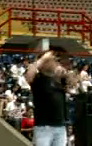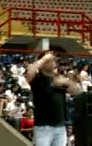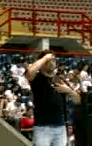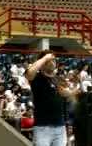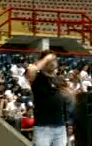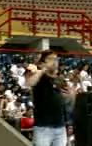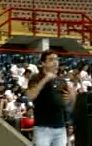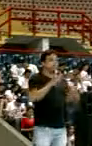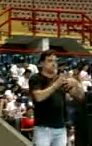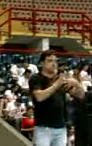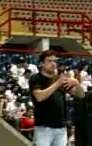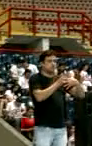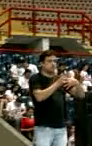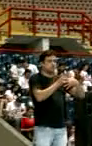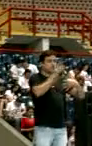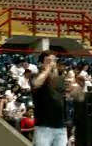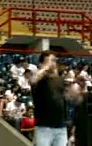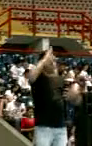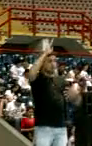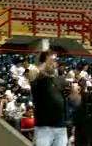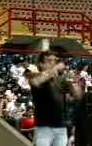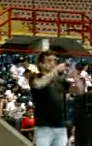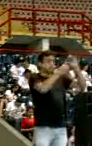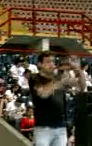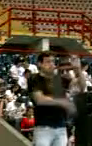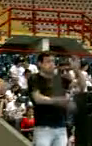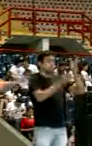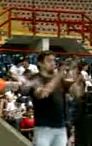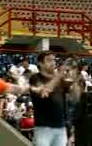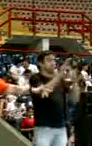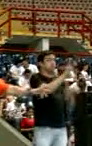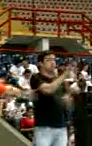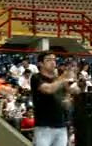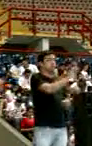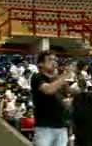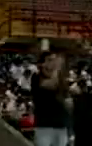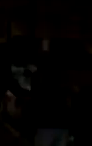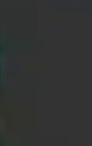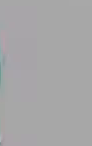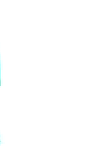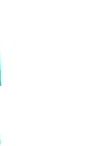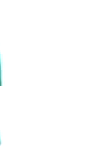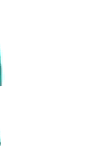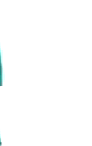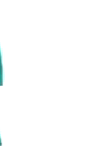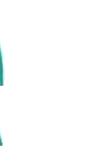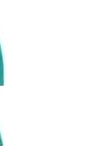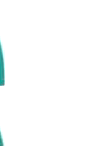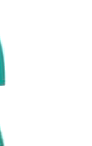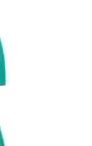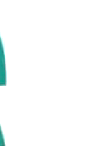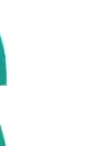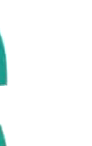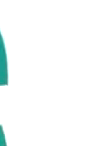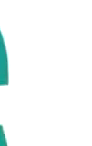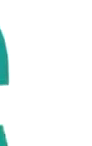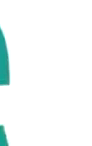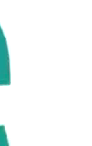Racionalismo. É uma das principais características do Renascimento. O homem usando a razão.